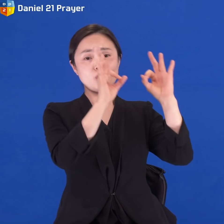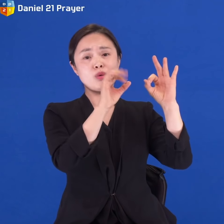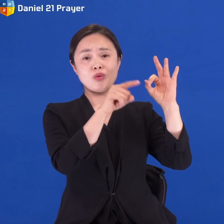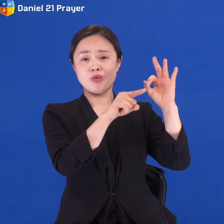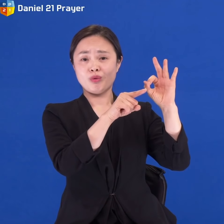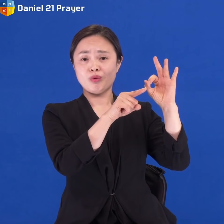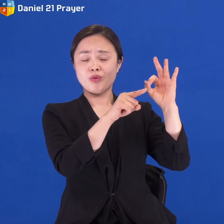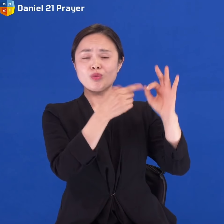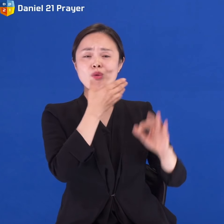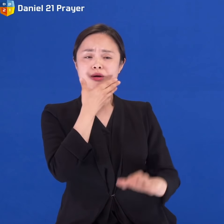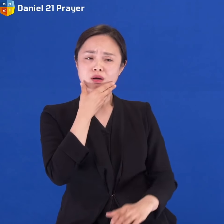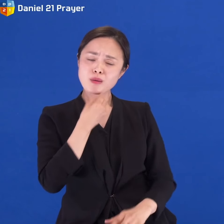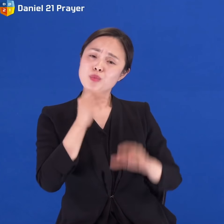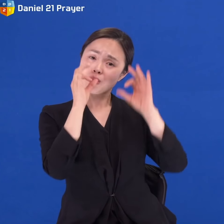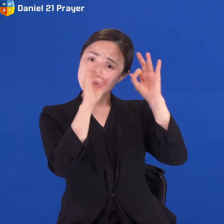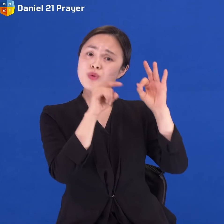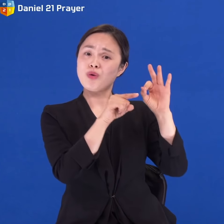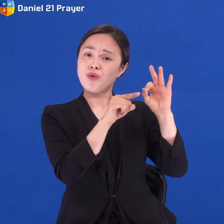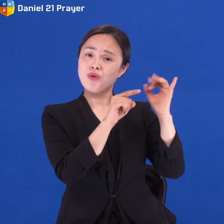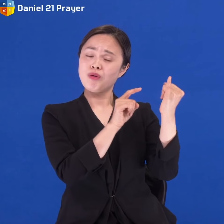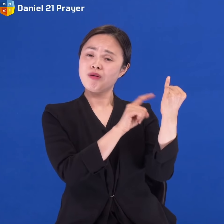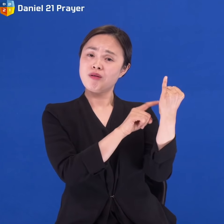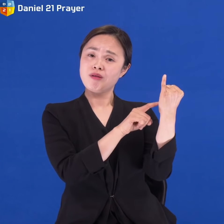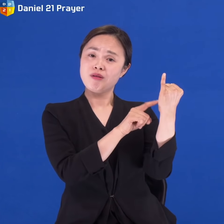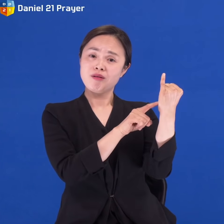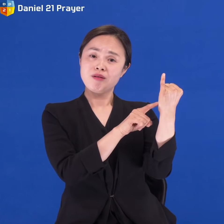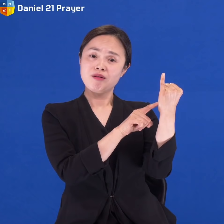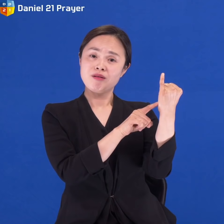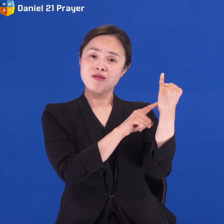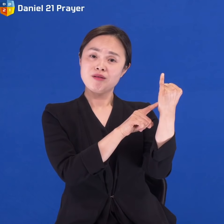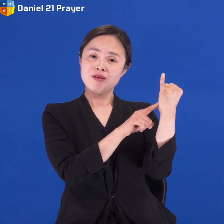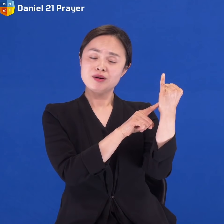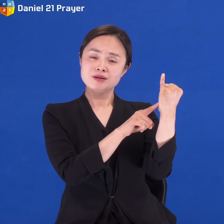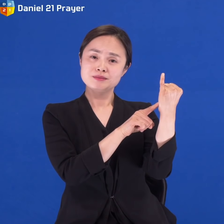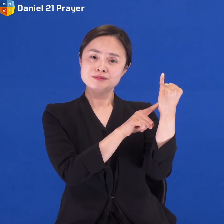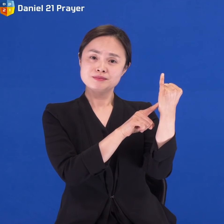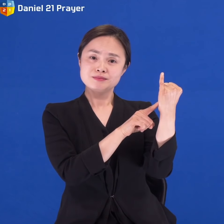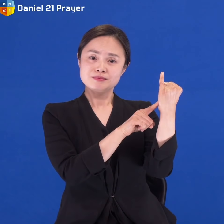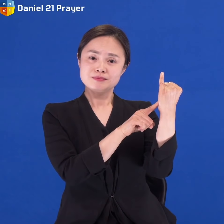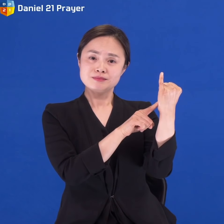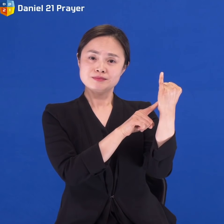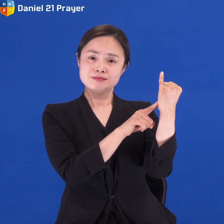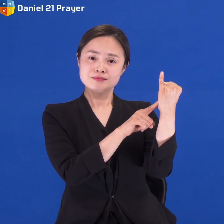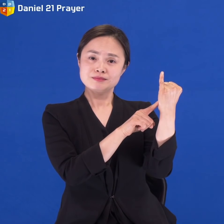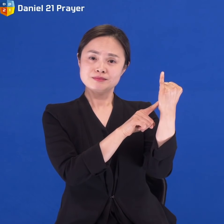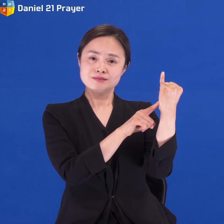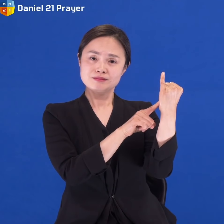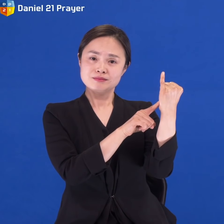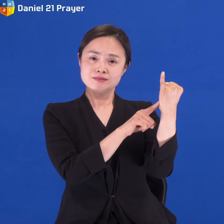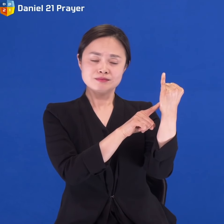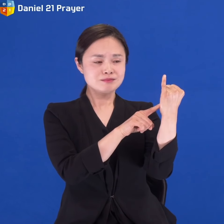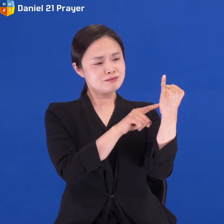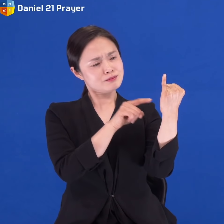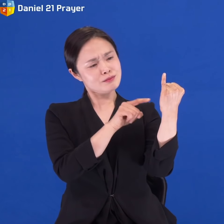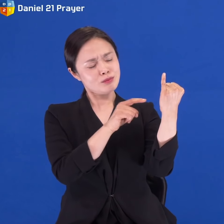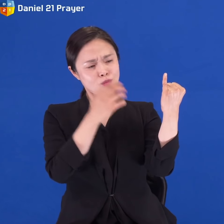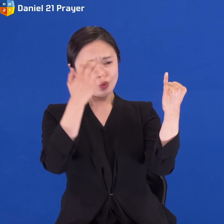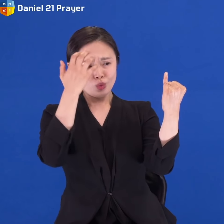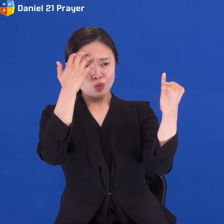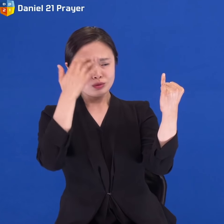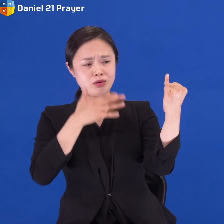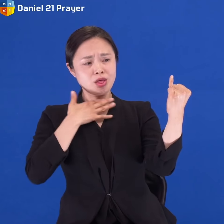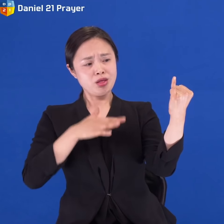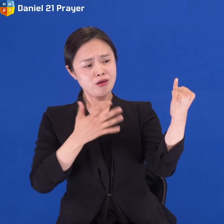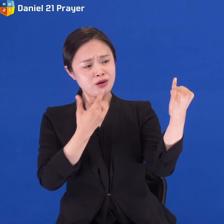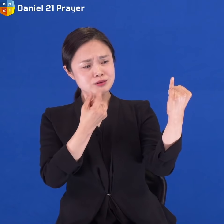그런 분이 저만큼 그렇게 도그 고생 안 한 것 같은데 이